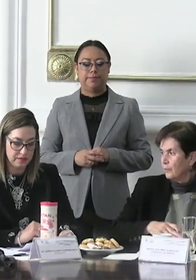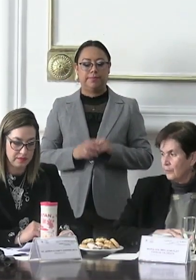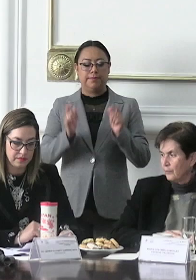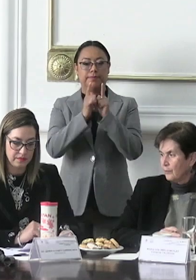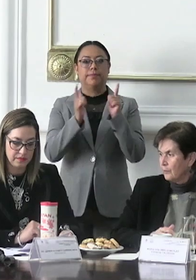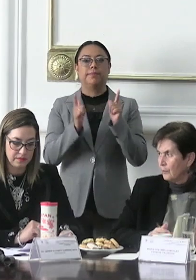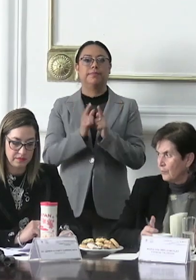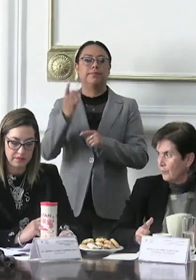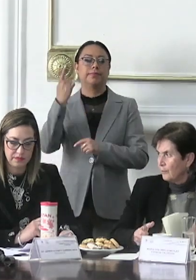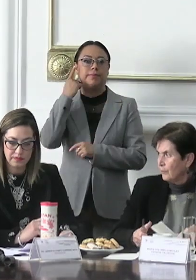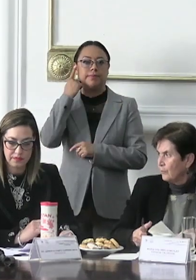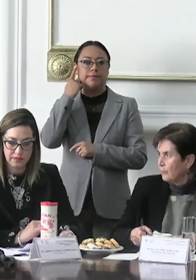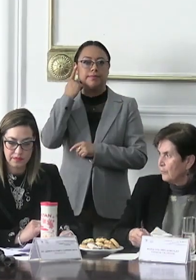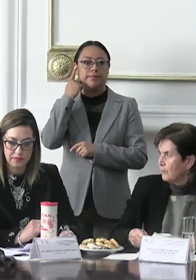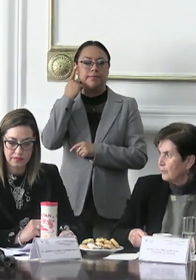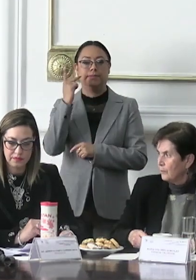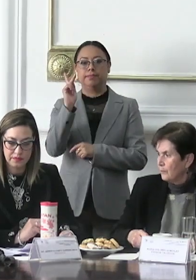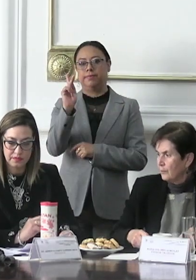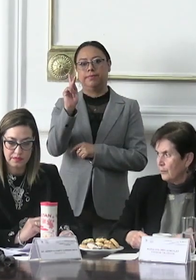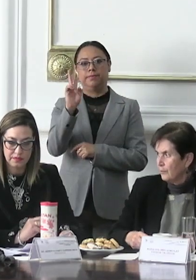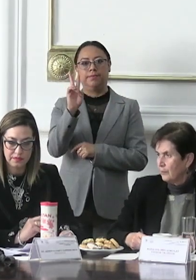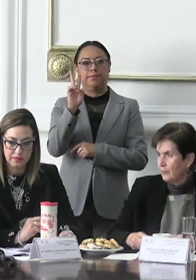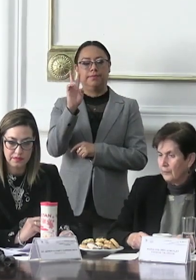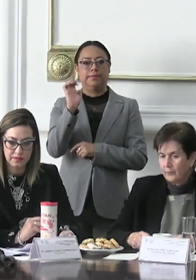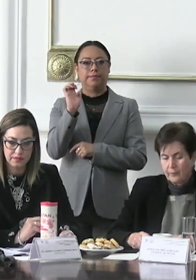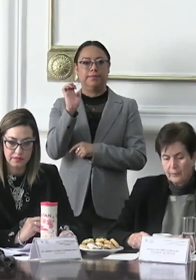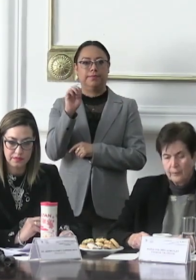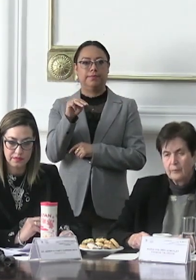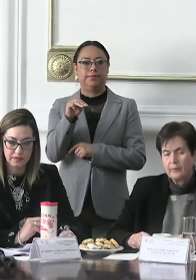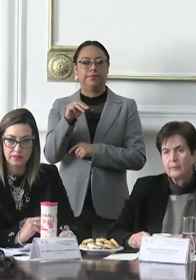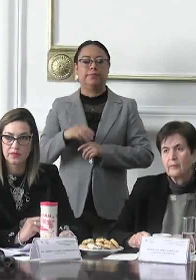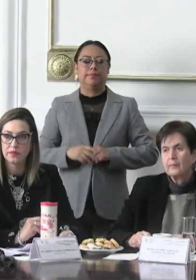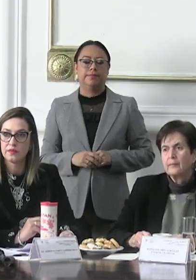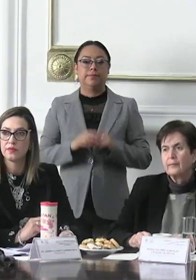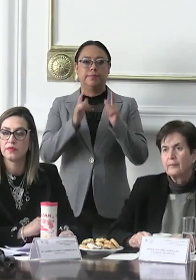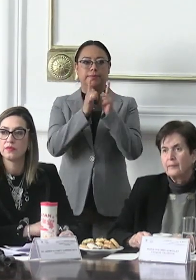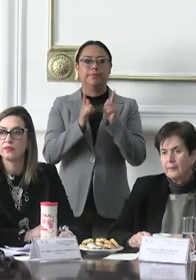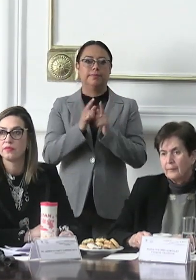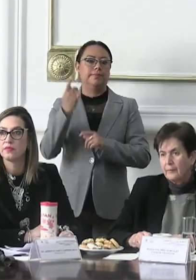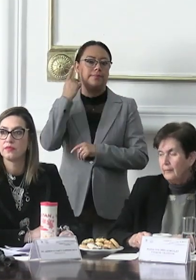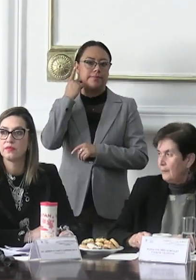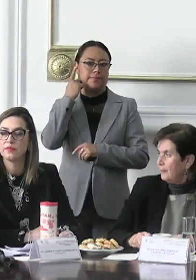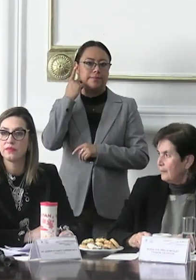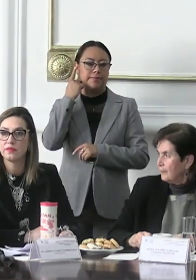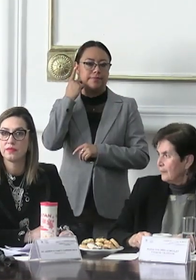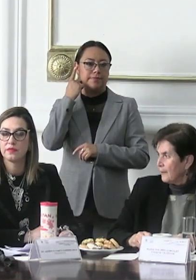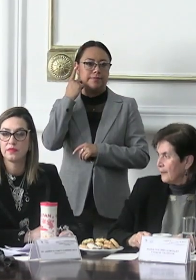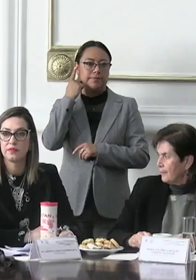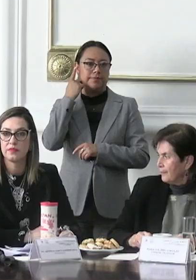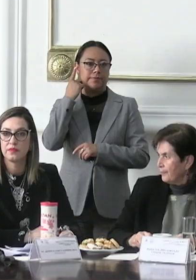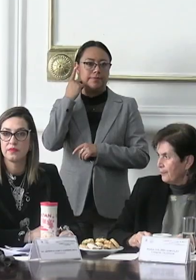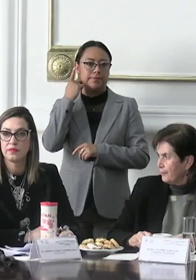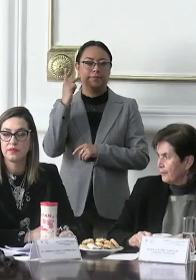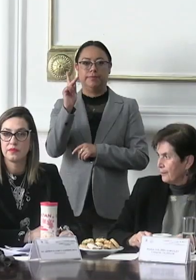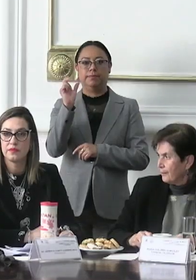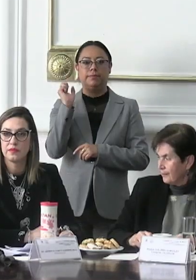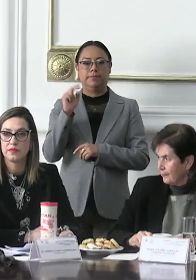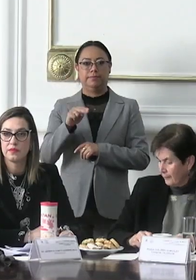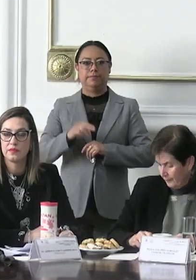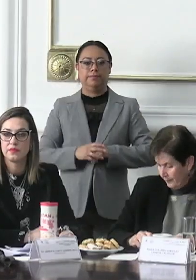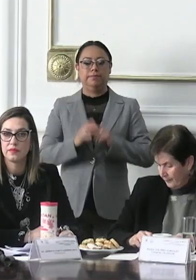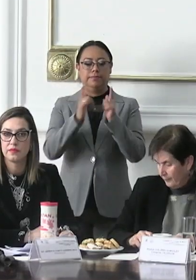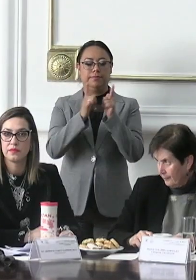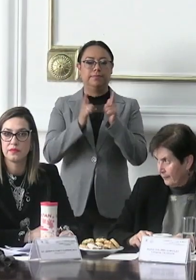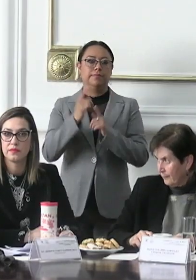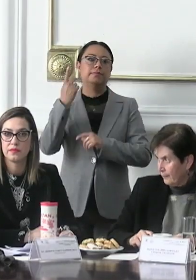Grupo Parlamentario del Partido Verde Ecologista de México, Grupo Parlamentario del Partido Acción Nacional,